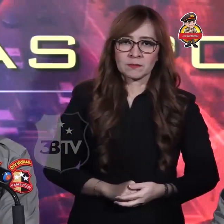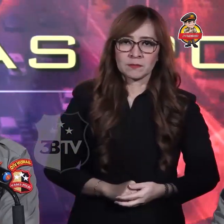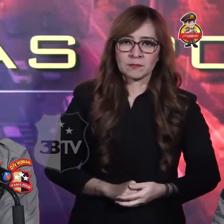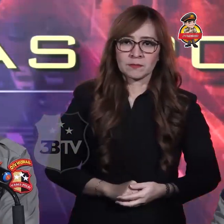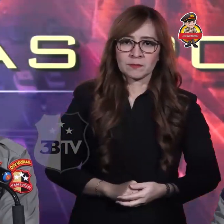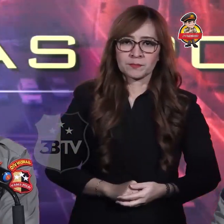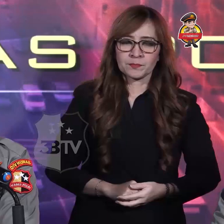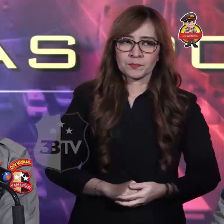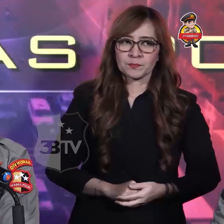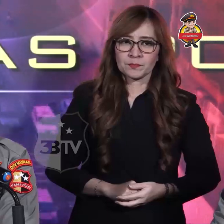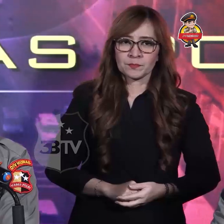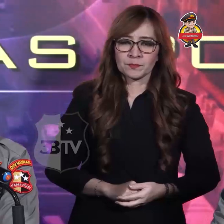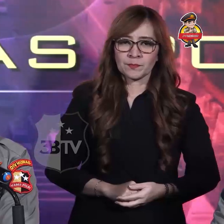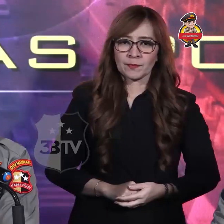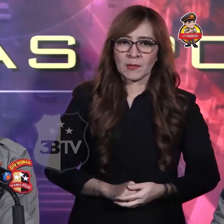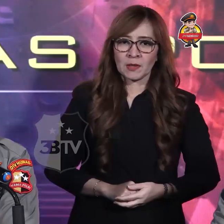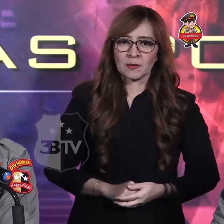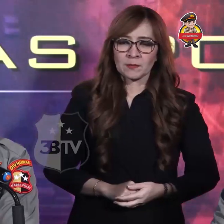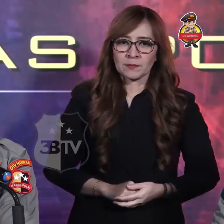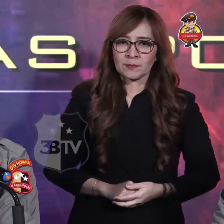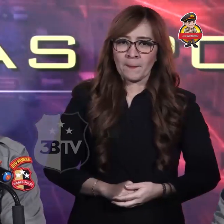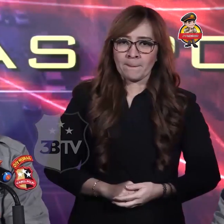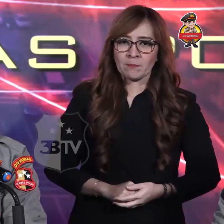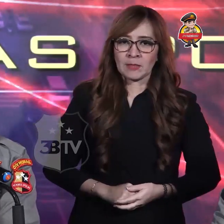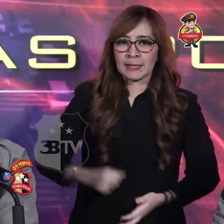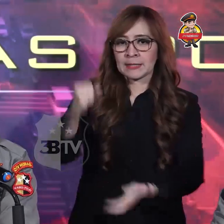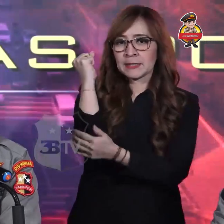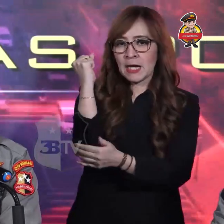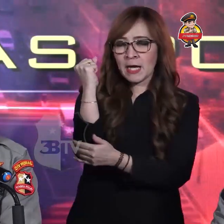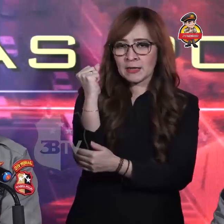Kemudian eksploitasi anak sebanyak 27.